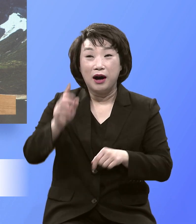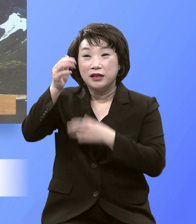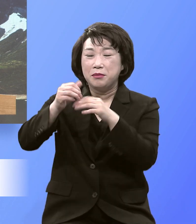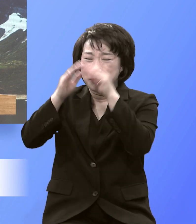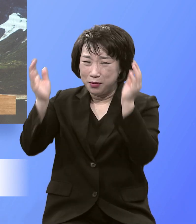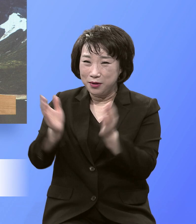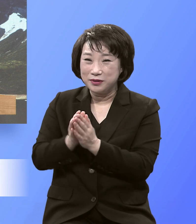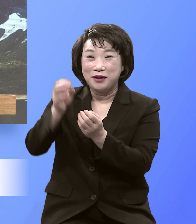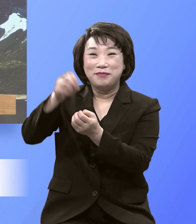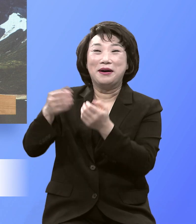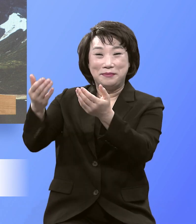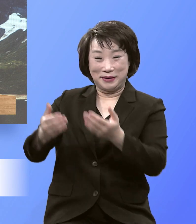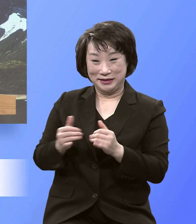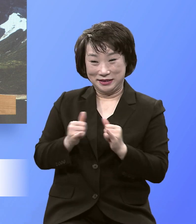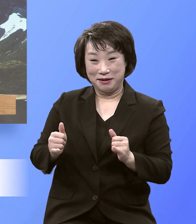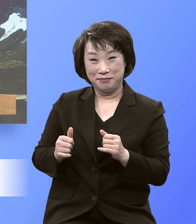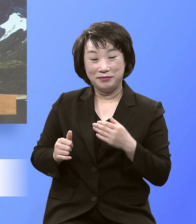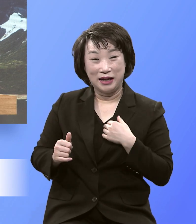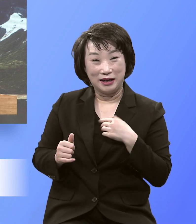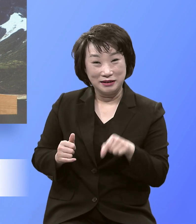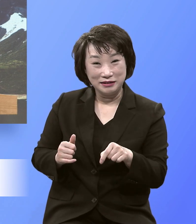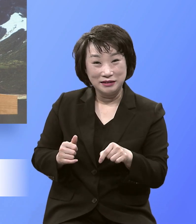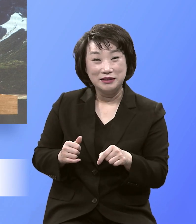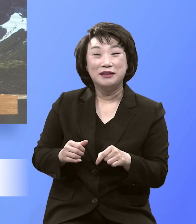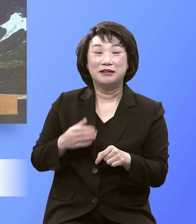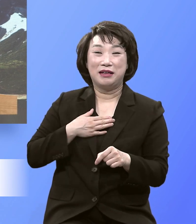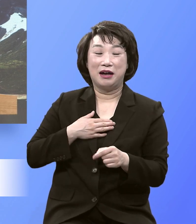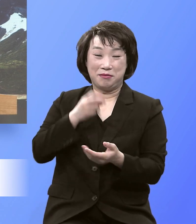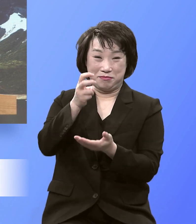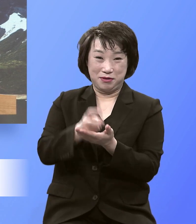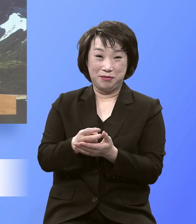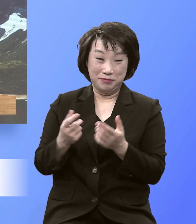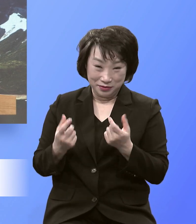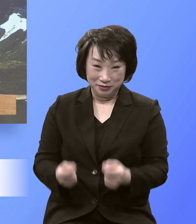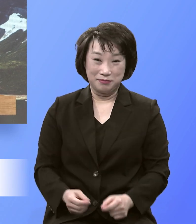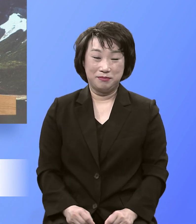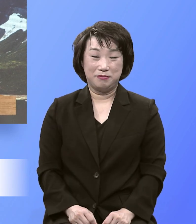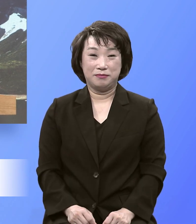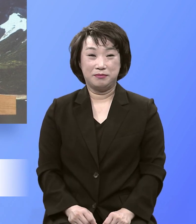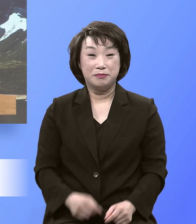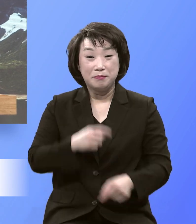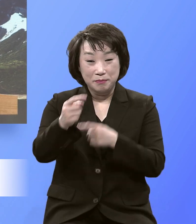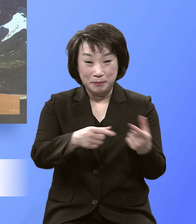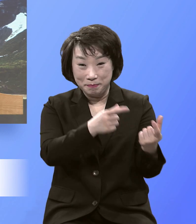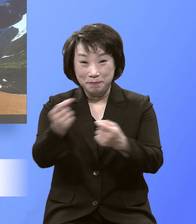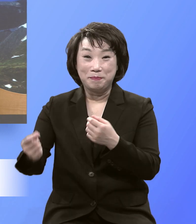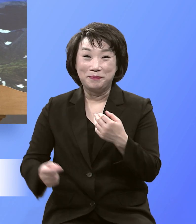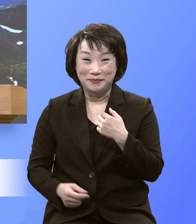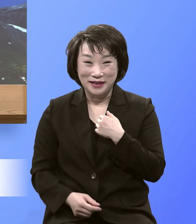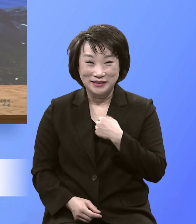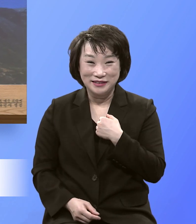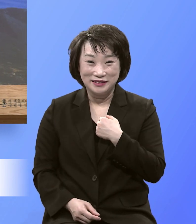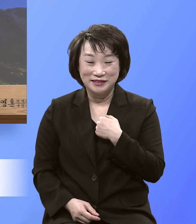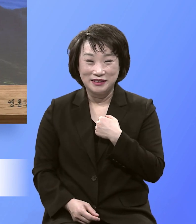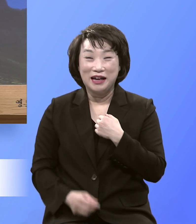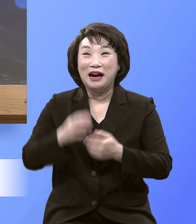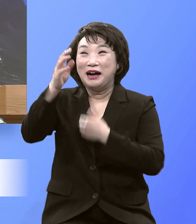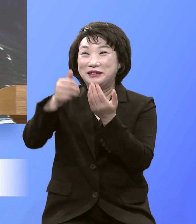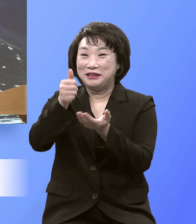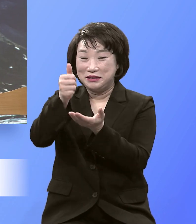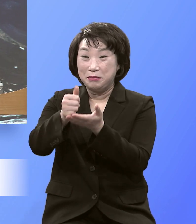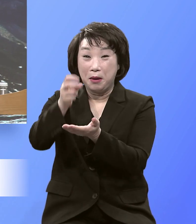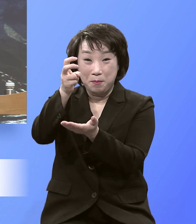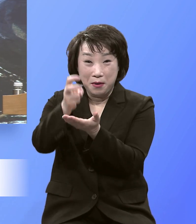것은 법적으로 돼 있다는 것입니다. 다 같이 나는